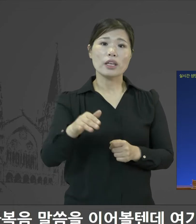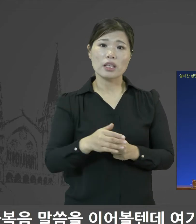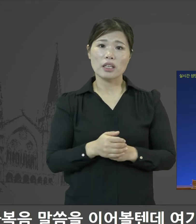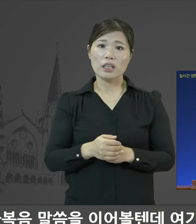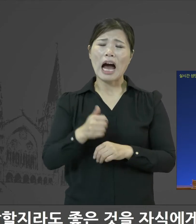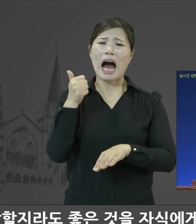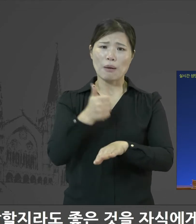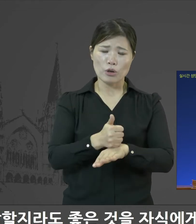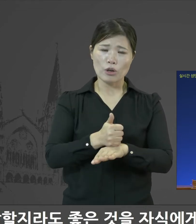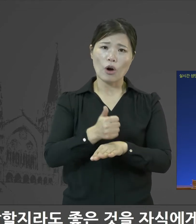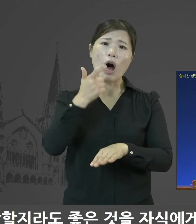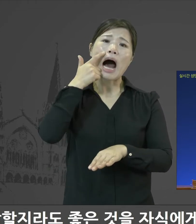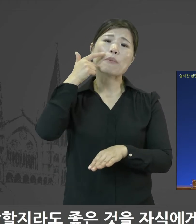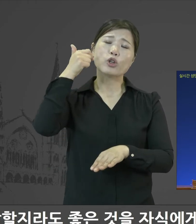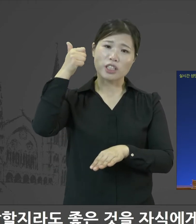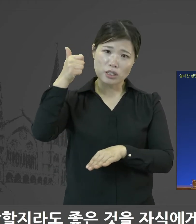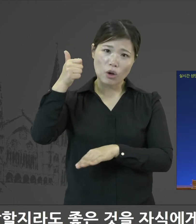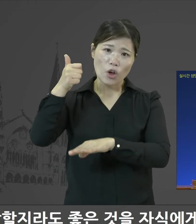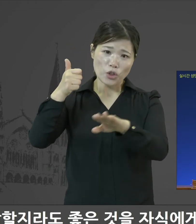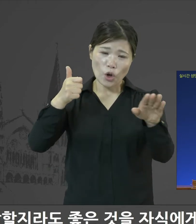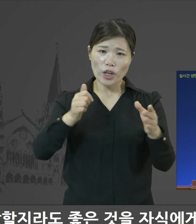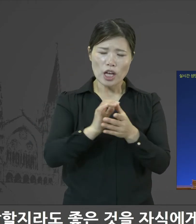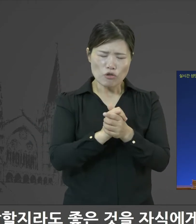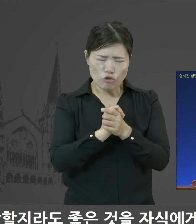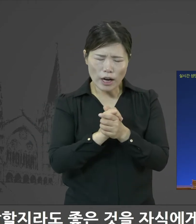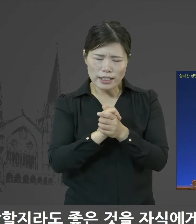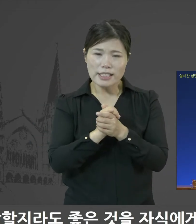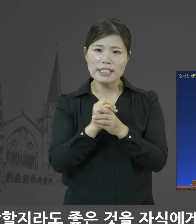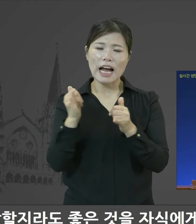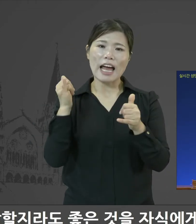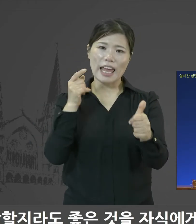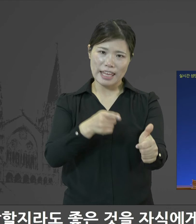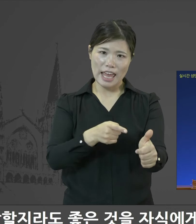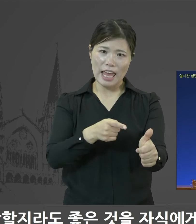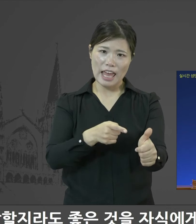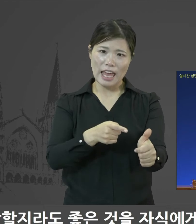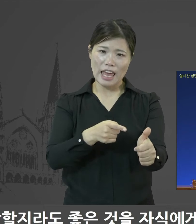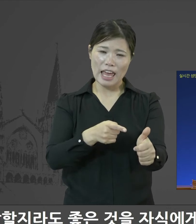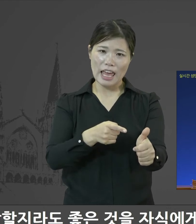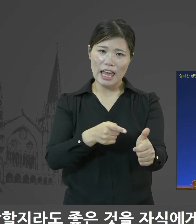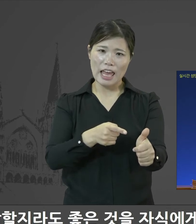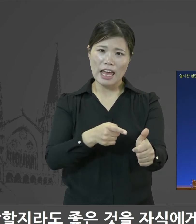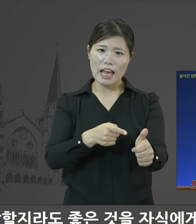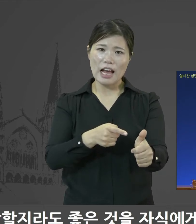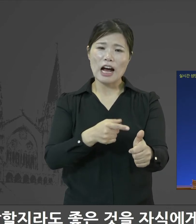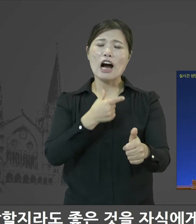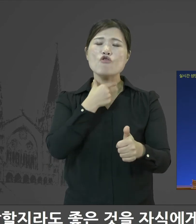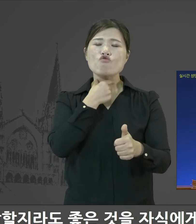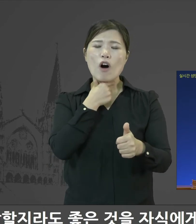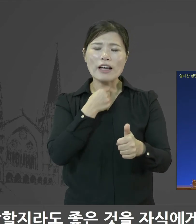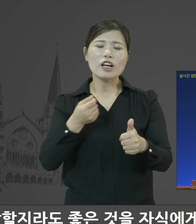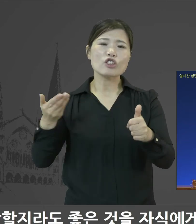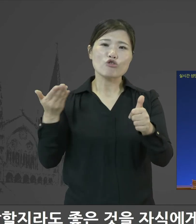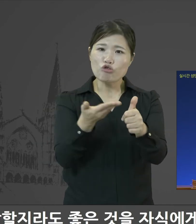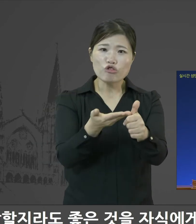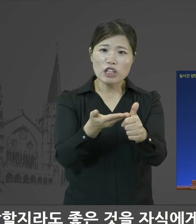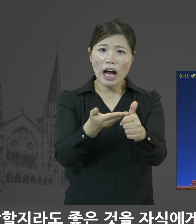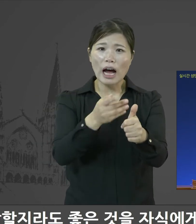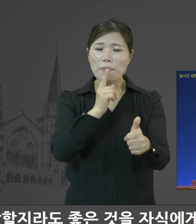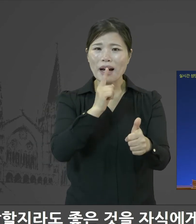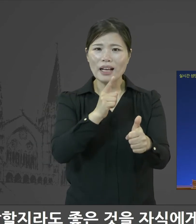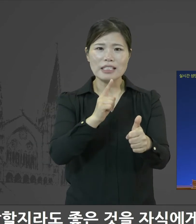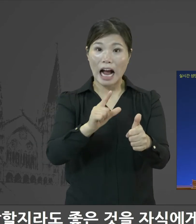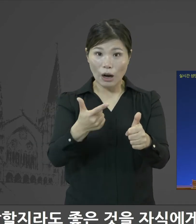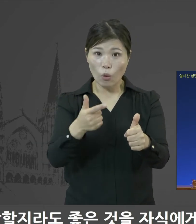구하는 자에게 구하는 것을 준다, 이렇게 안 되어 있습니다. 뭐라고 되어 있냐면 성령을